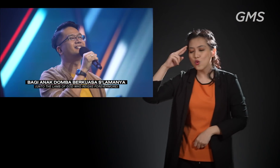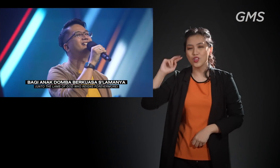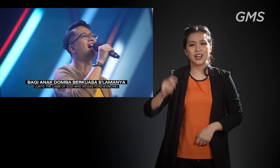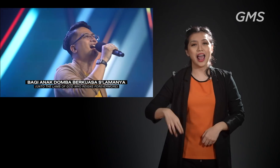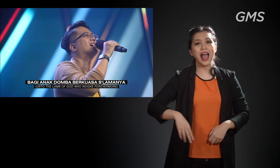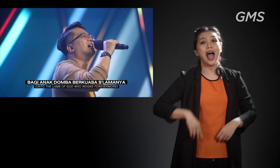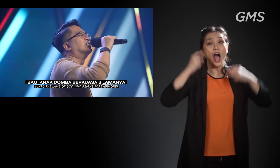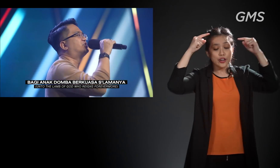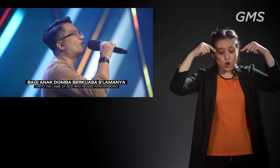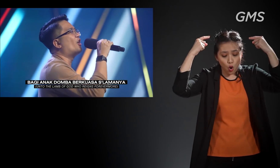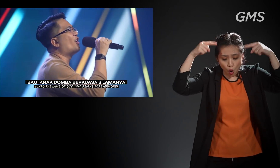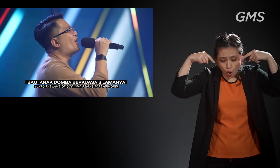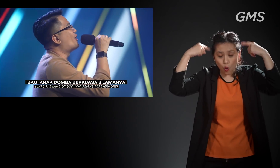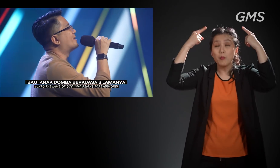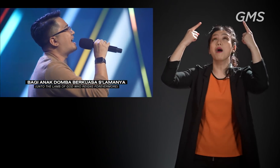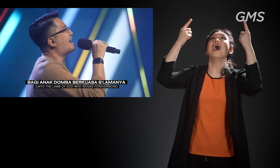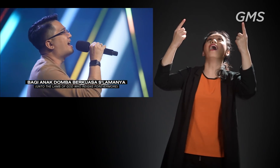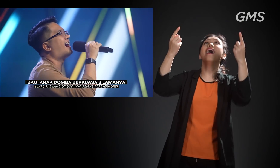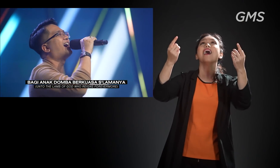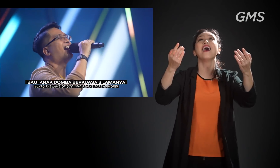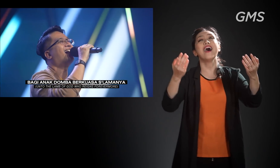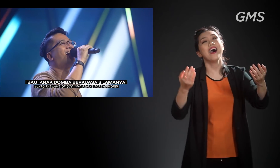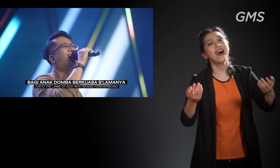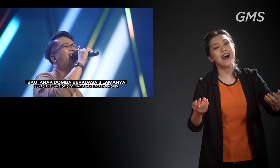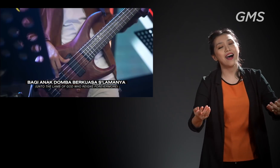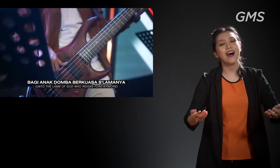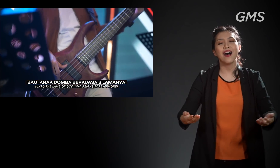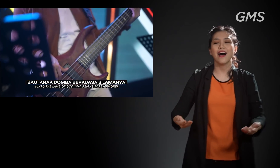Bagi anak domba